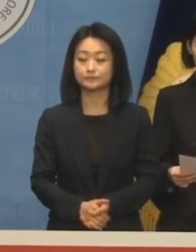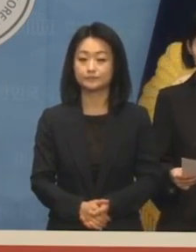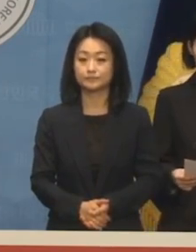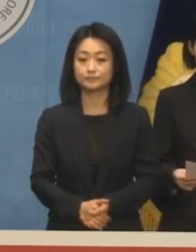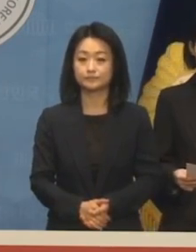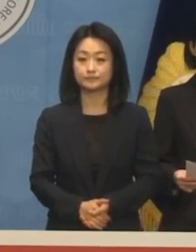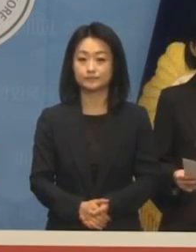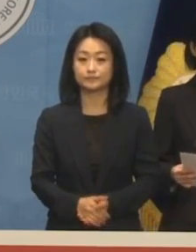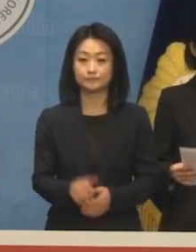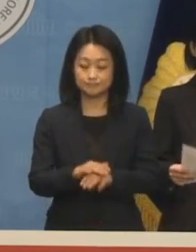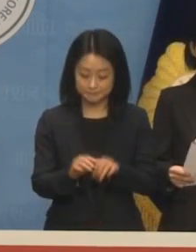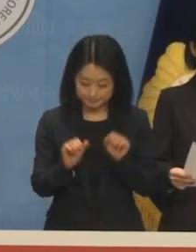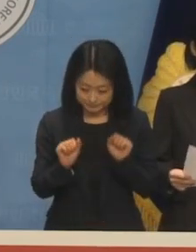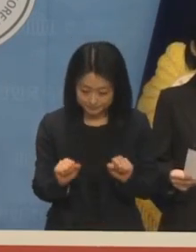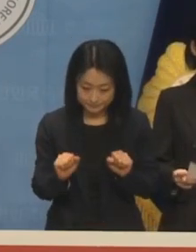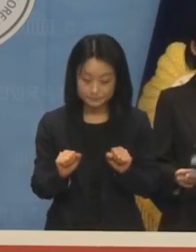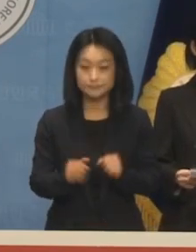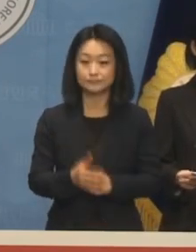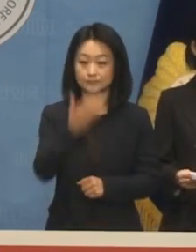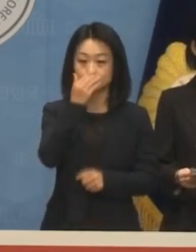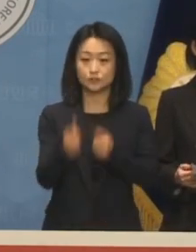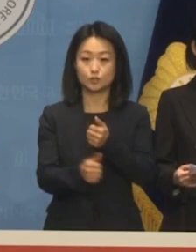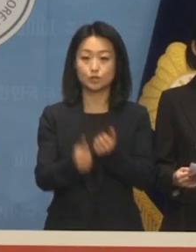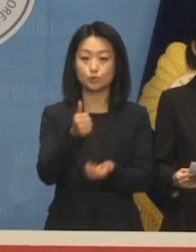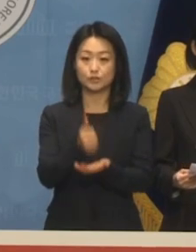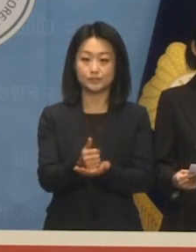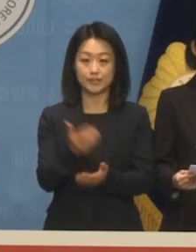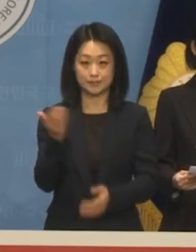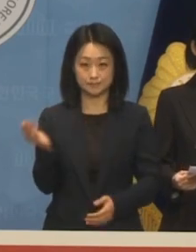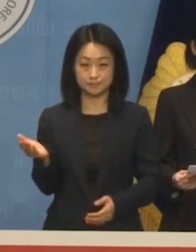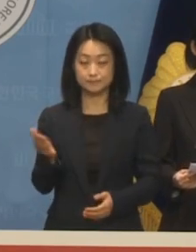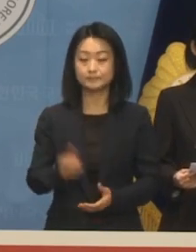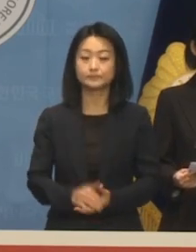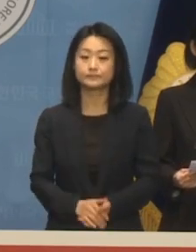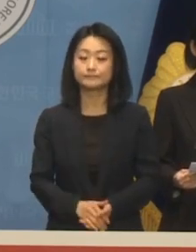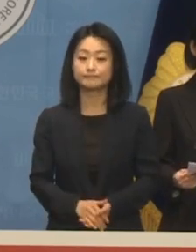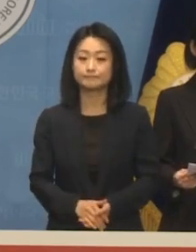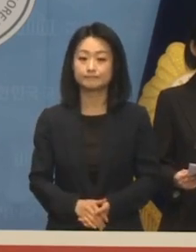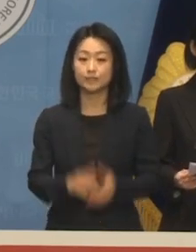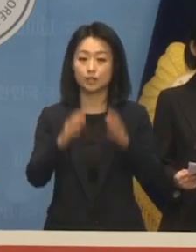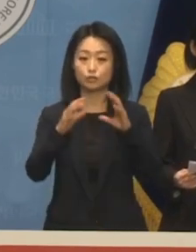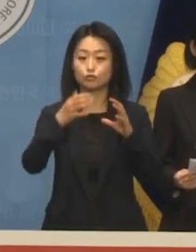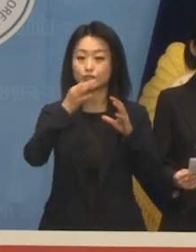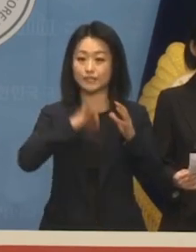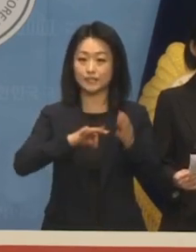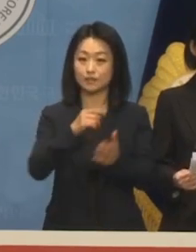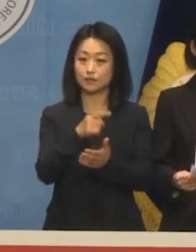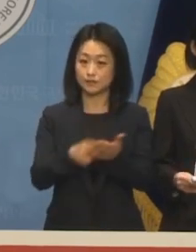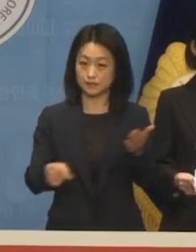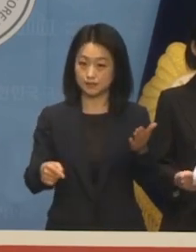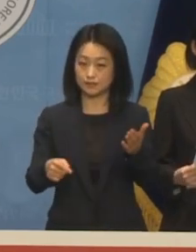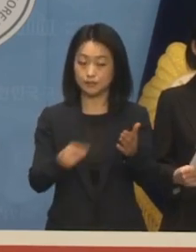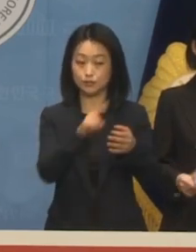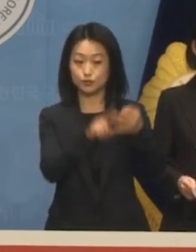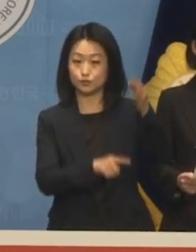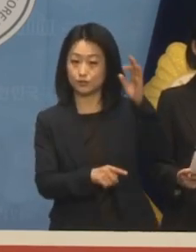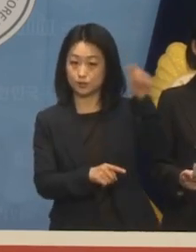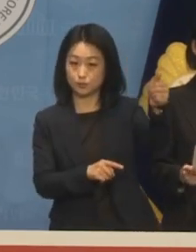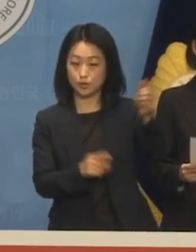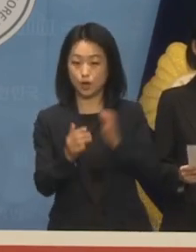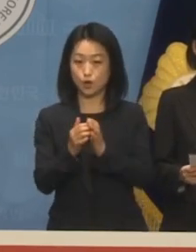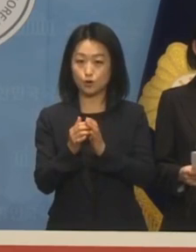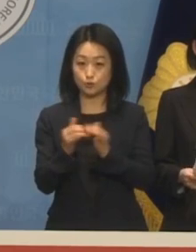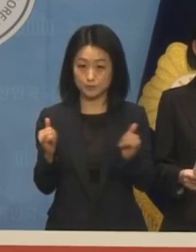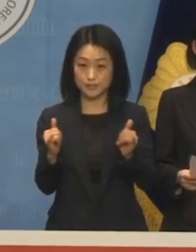시작하겠습니다 안녕하세요 서울시당 청년위원장 노입니다 국익을 훼손한 윤 대통령은 국민들의 준엄한